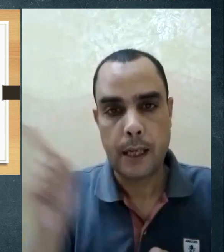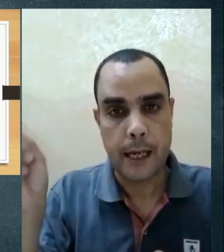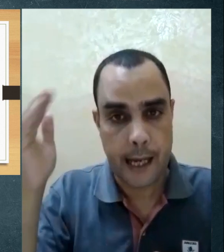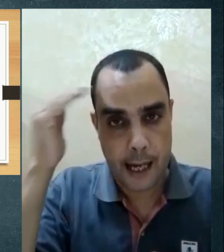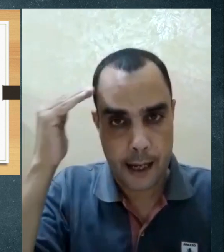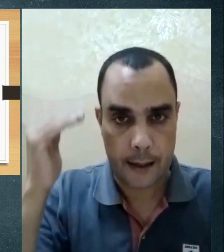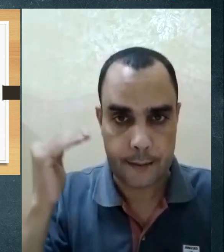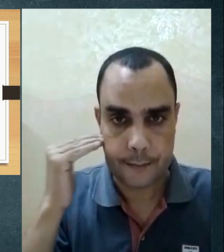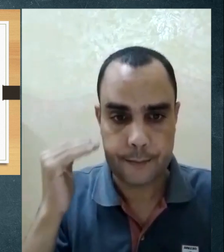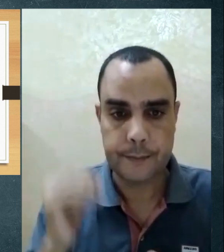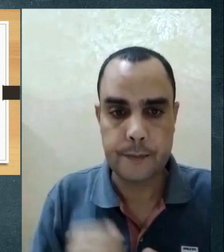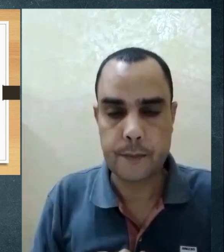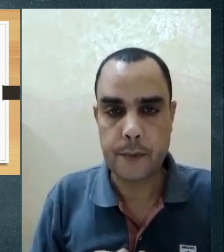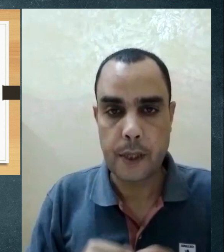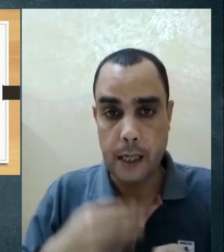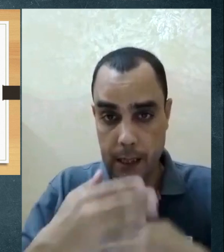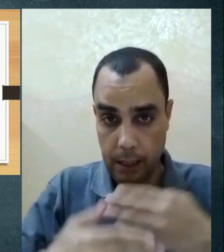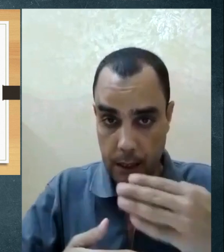هي